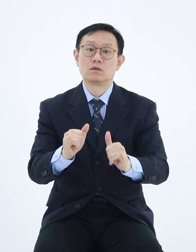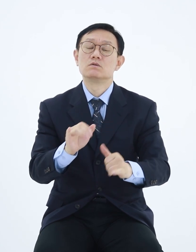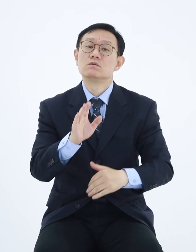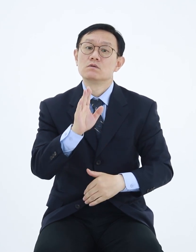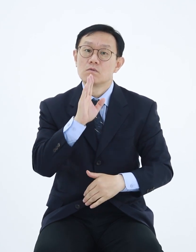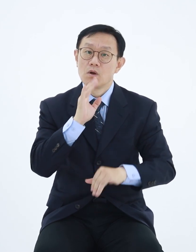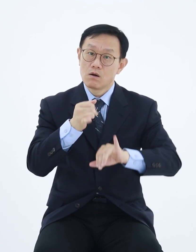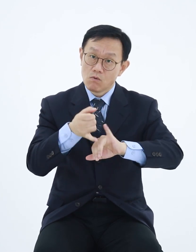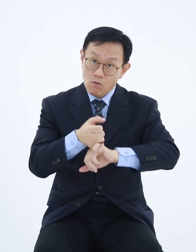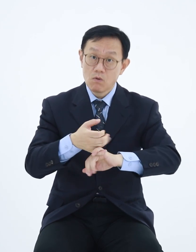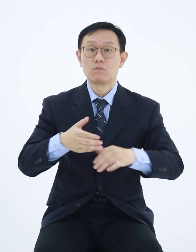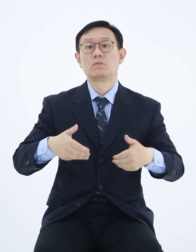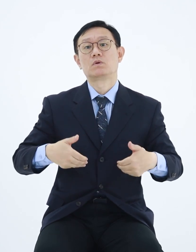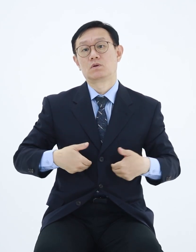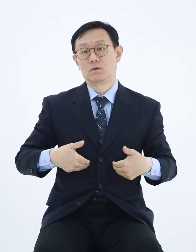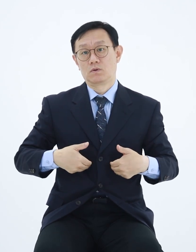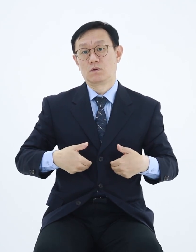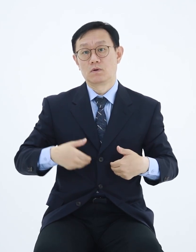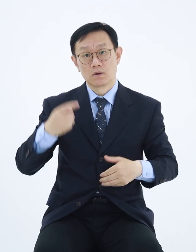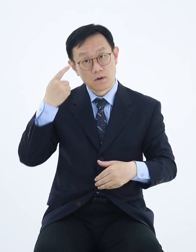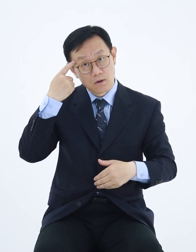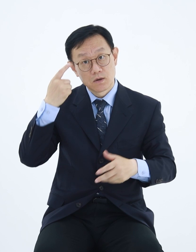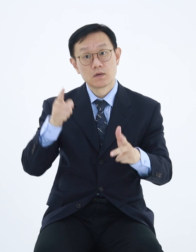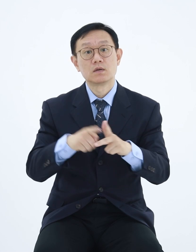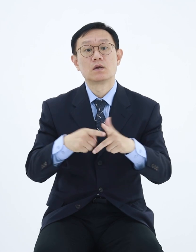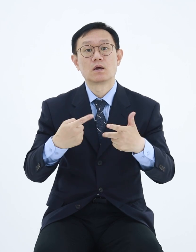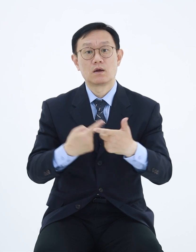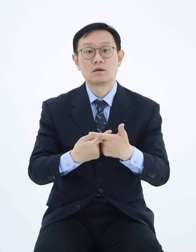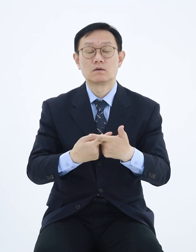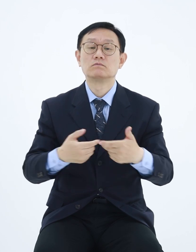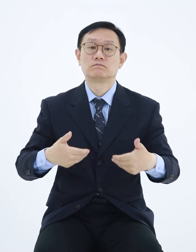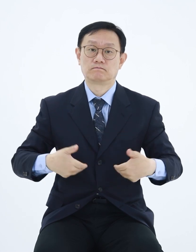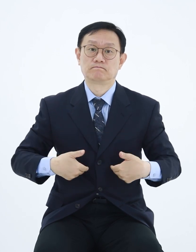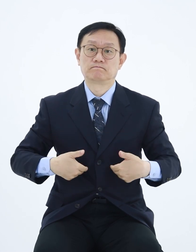생존을 위해 꼭 필요한 것일 수도 있음을 이해하고 인식하는 것이 중요합니다.